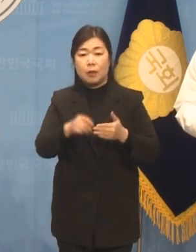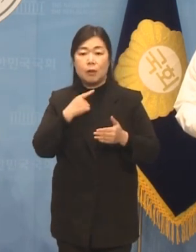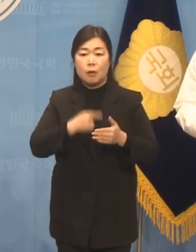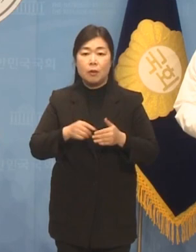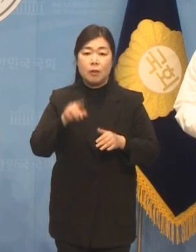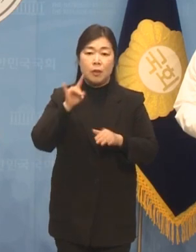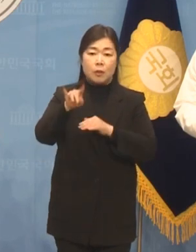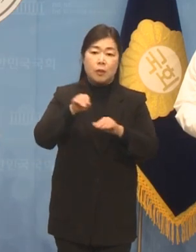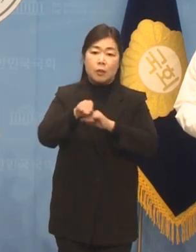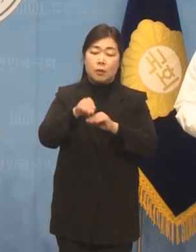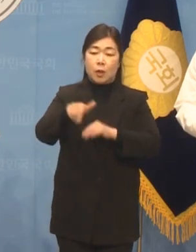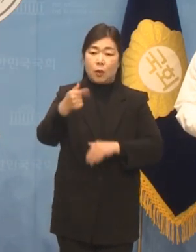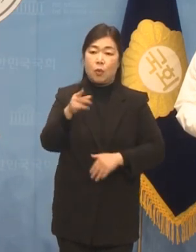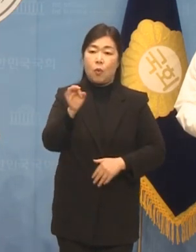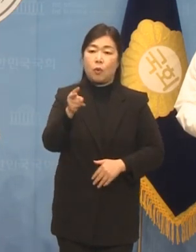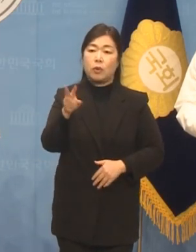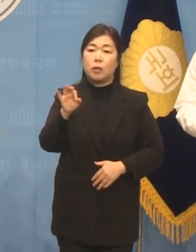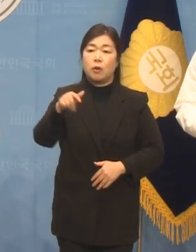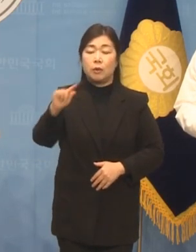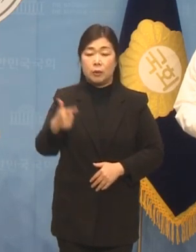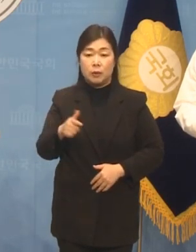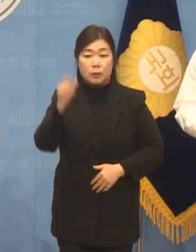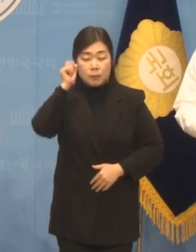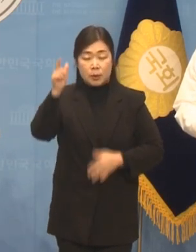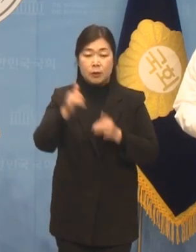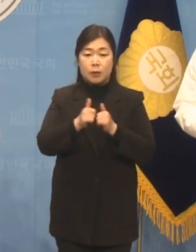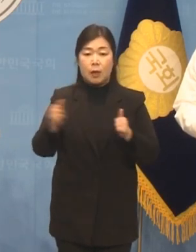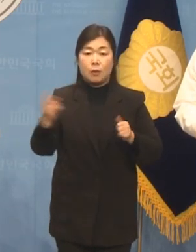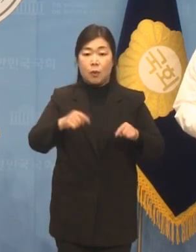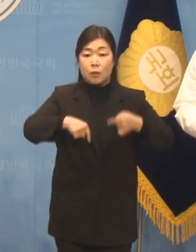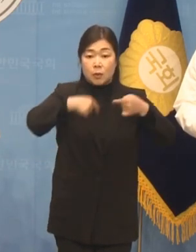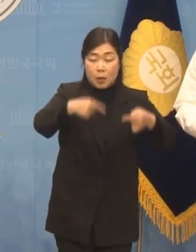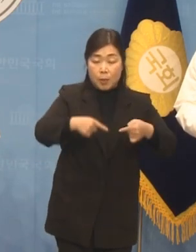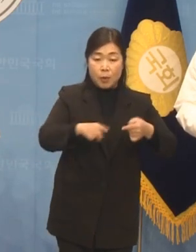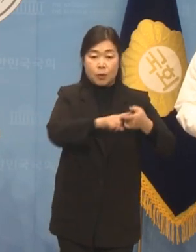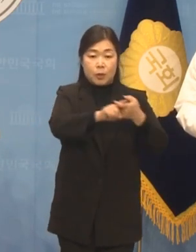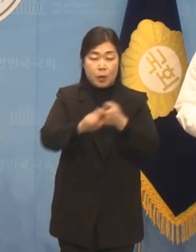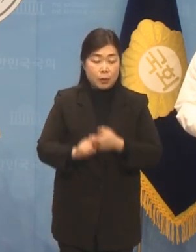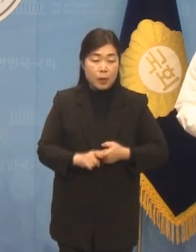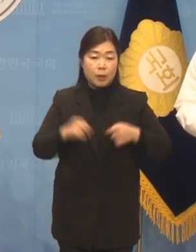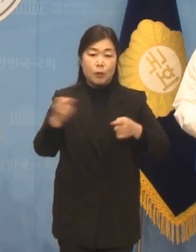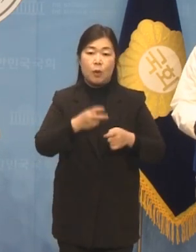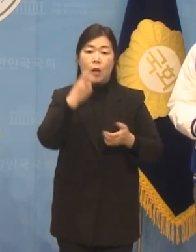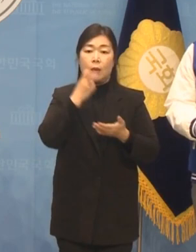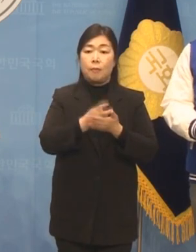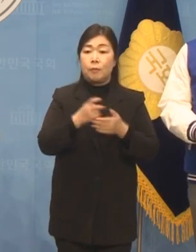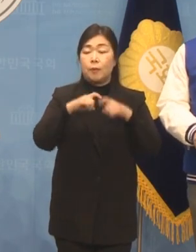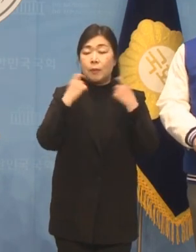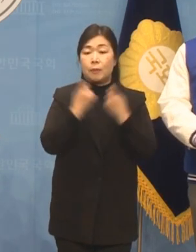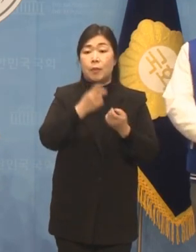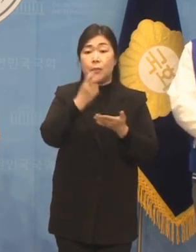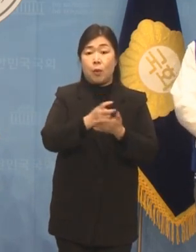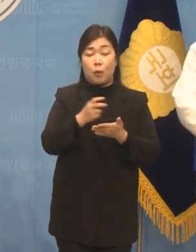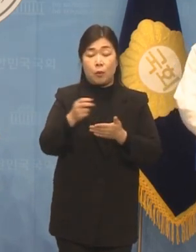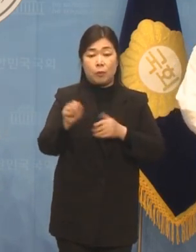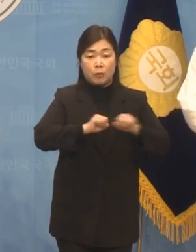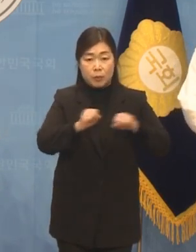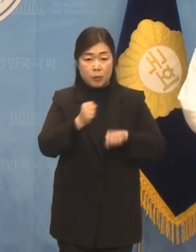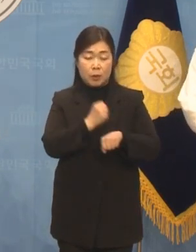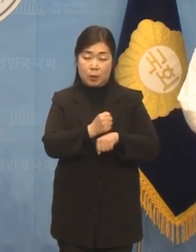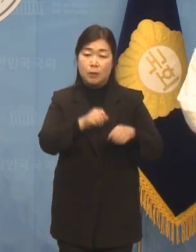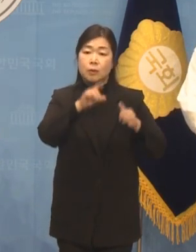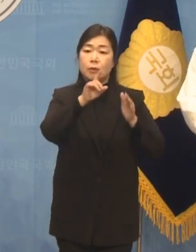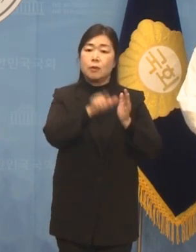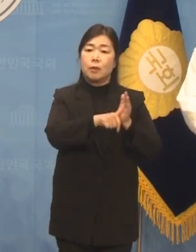공영훈 인재님과 또 참여연대와 민변에서 대한민국의 민생 분야 하면